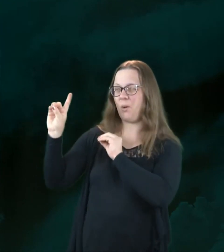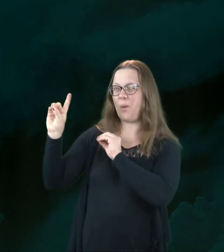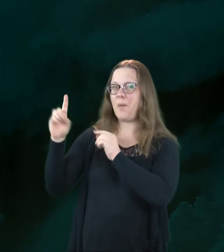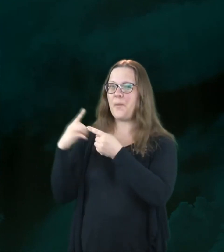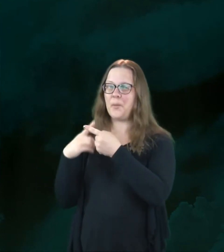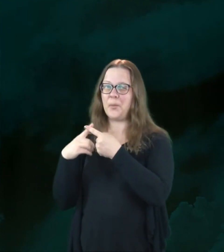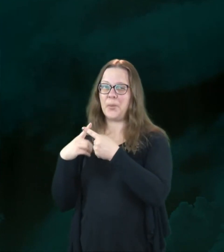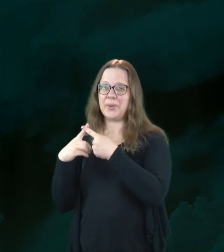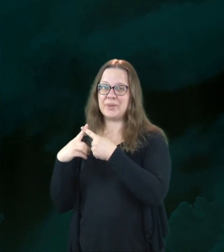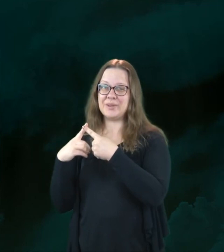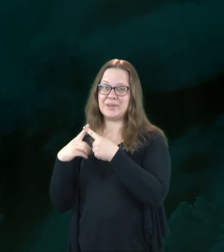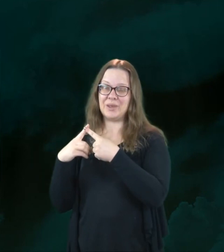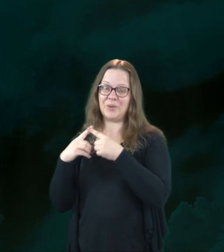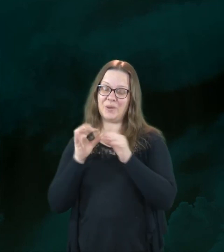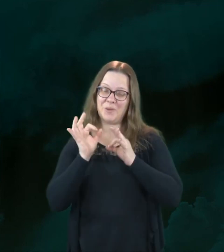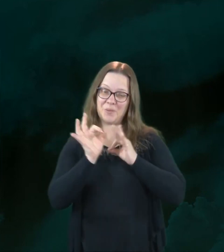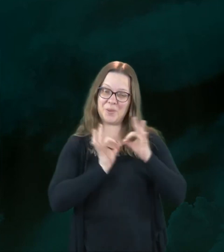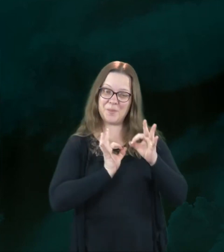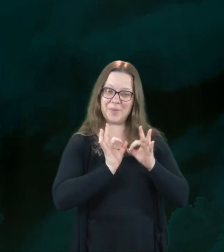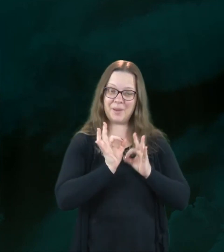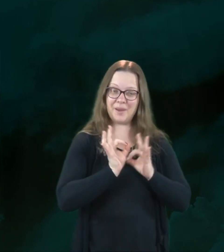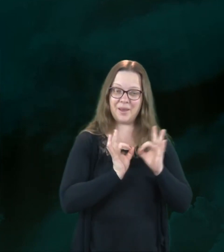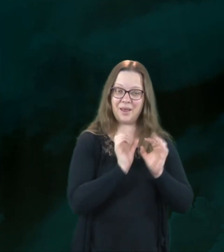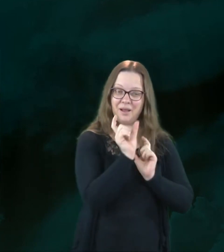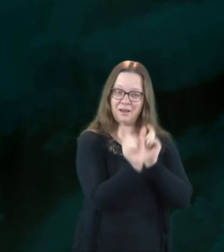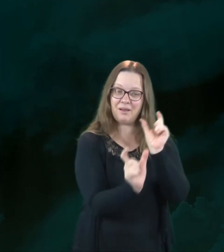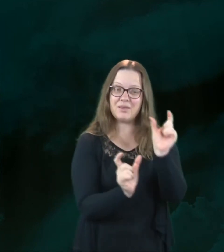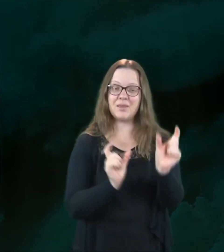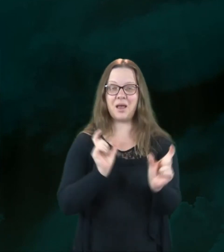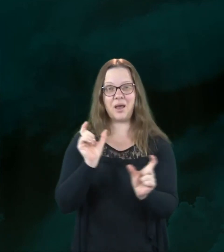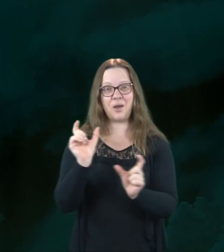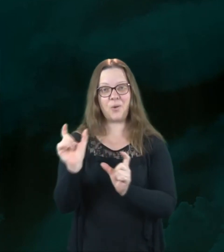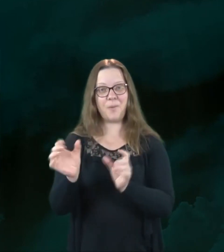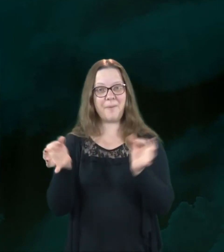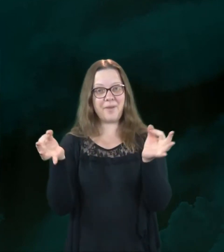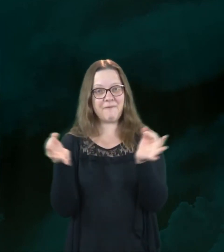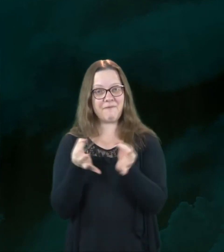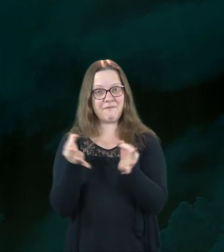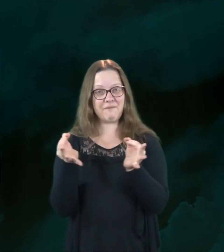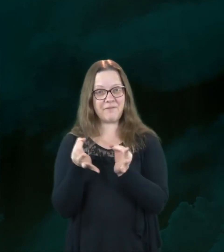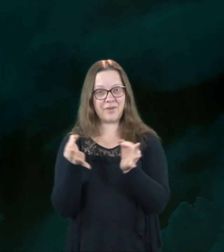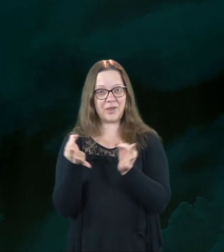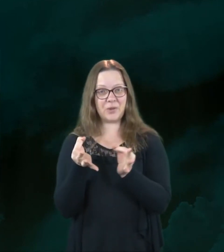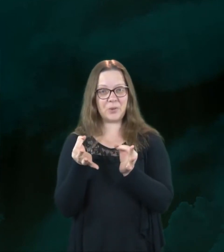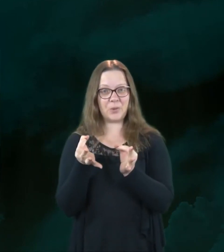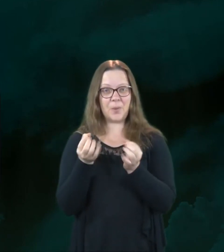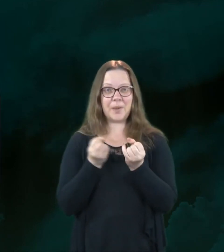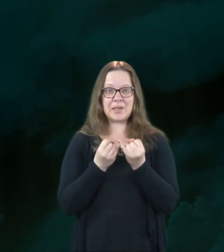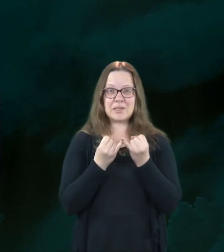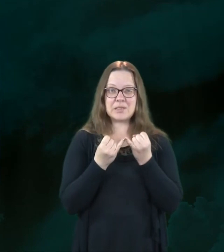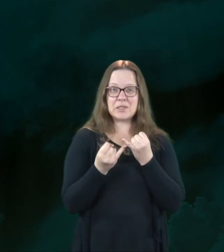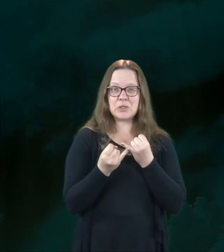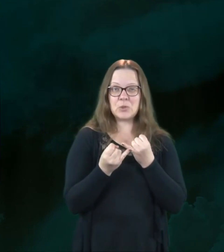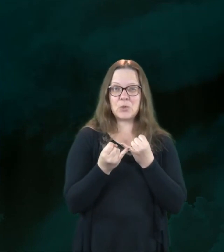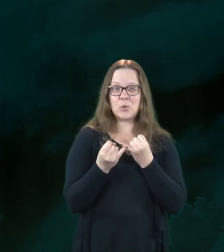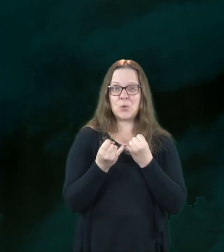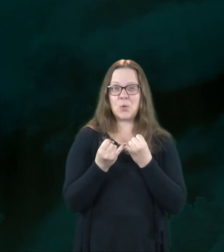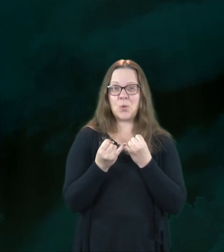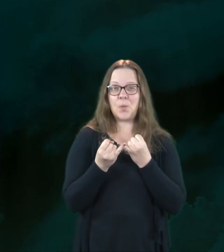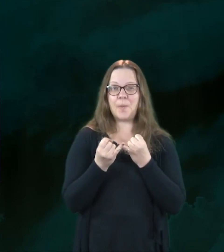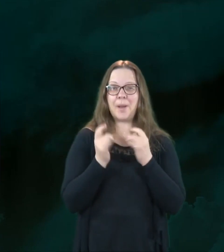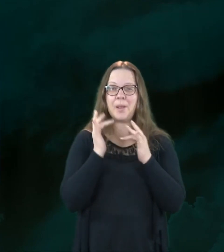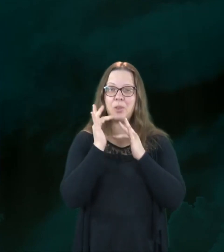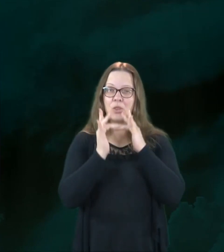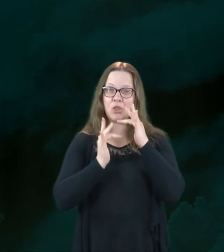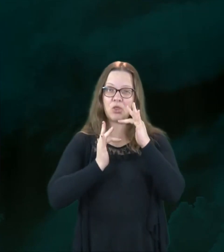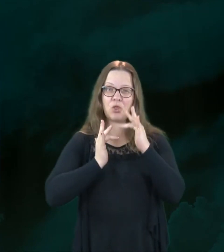como virgem pura, a um só esposo, que é Cristo. Então, quando Deus criou o